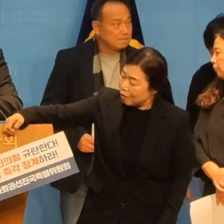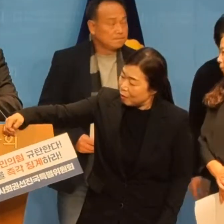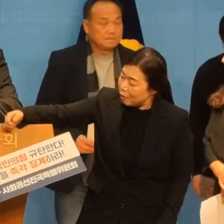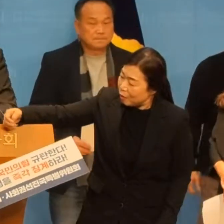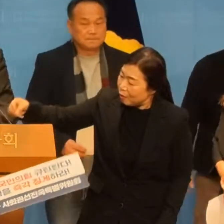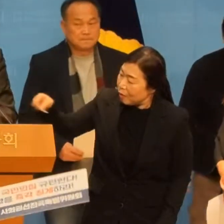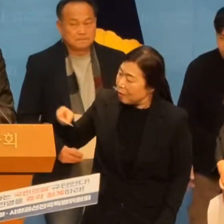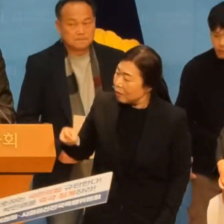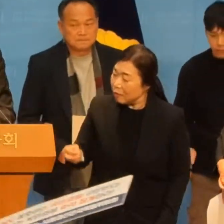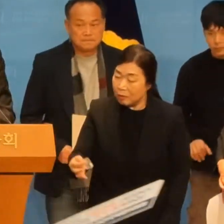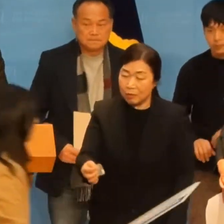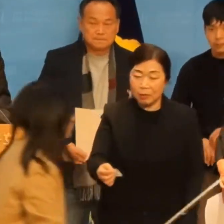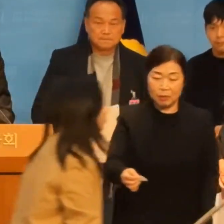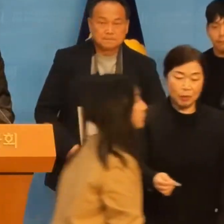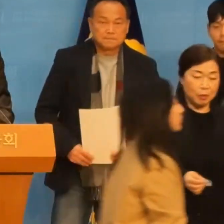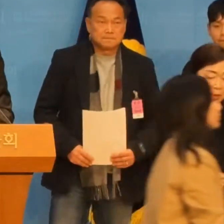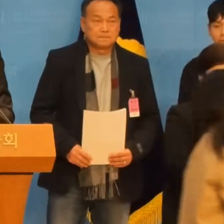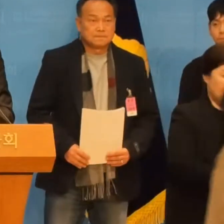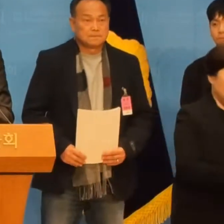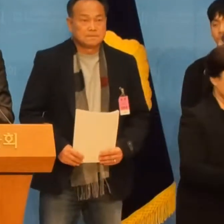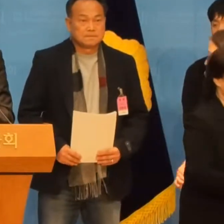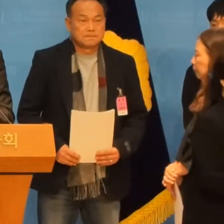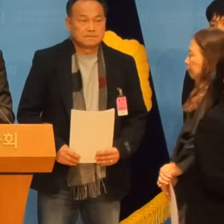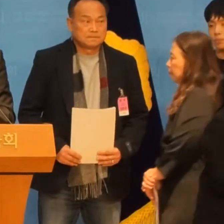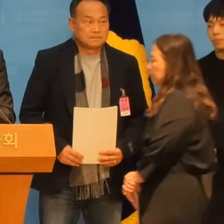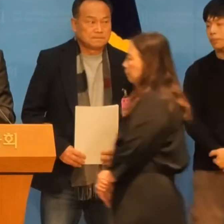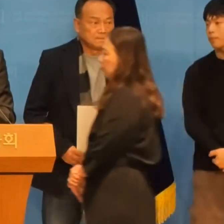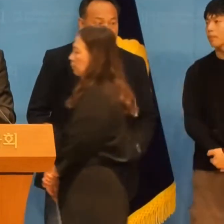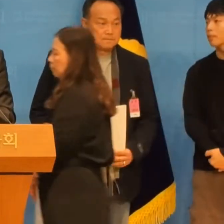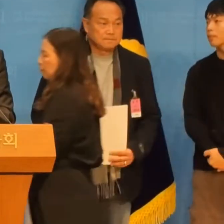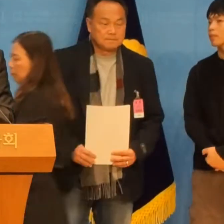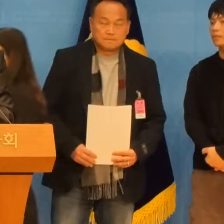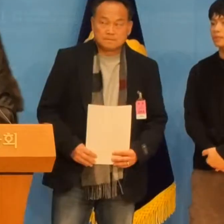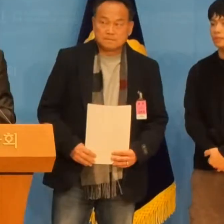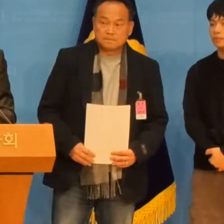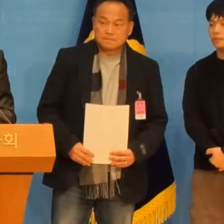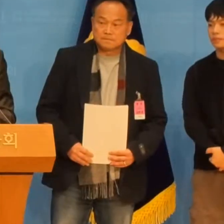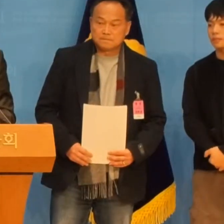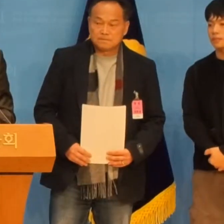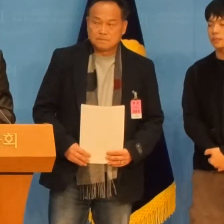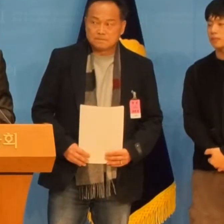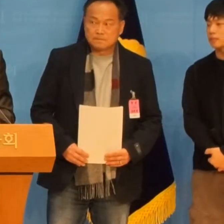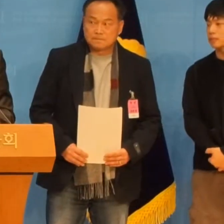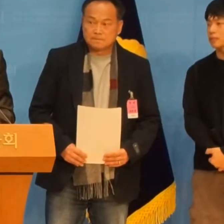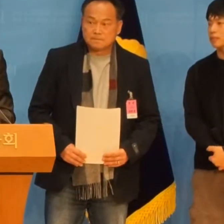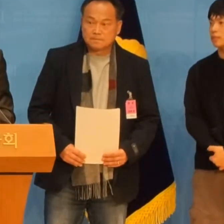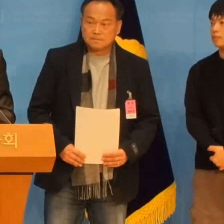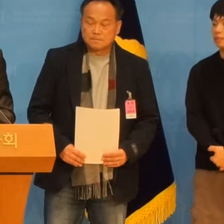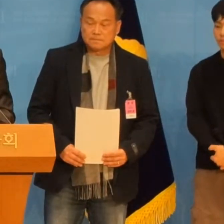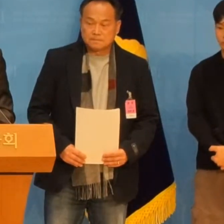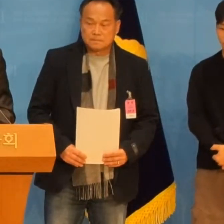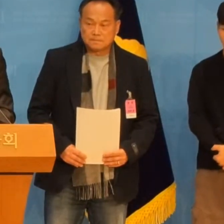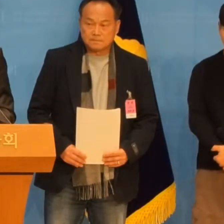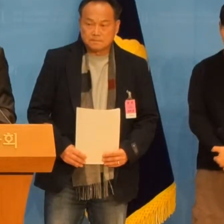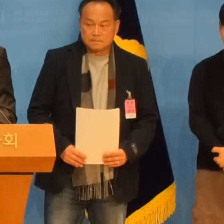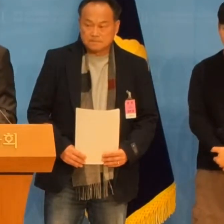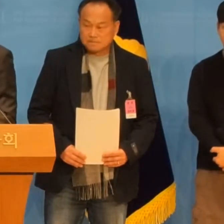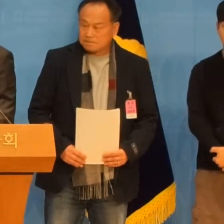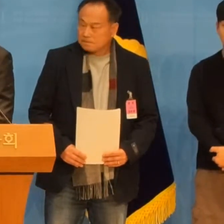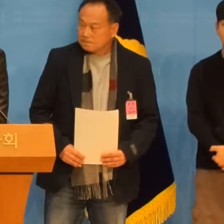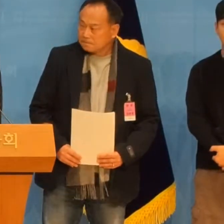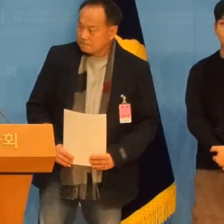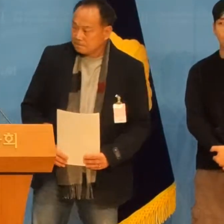잠시 후에 사회권 선진국 특위위원장이신 김선민 의원님께서 자리하시는 대로 공식 기자회견은 시작할 수 있도록 하겠습니다.